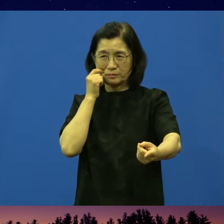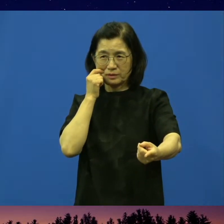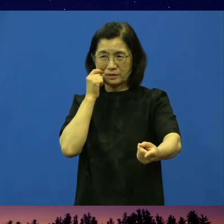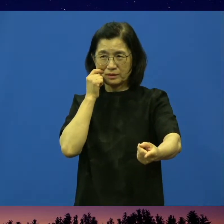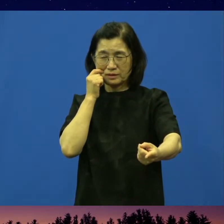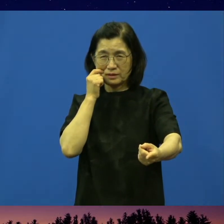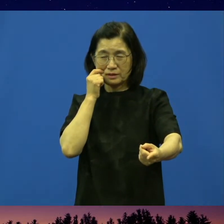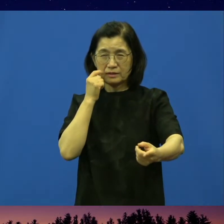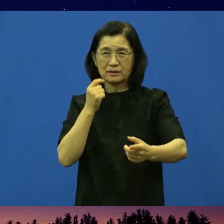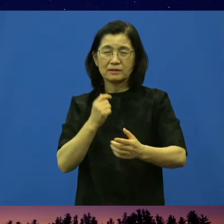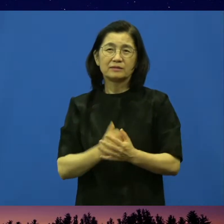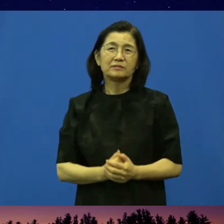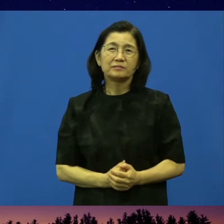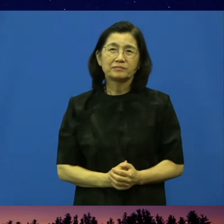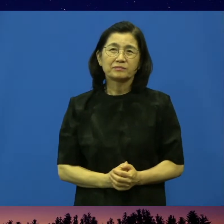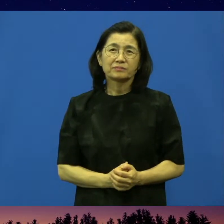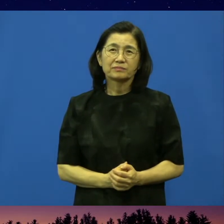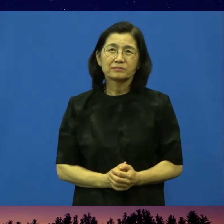거예요.